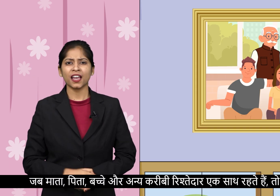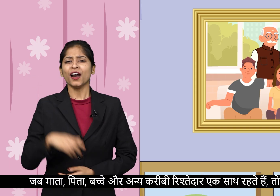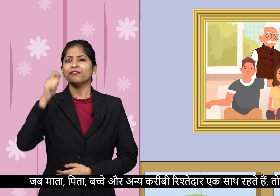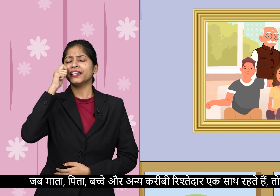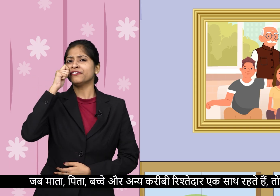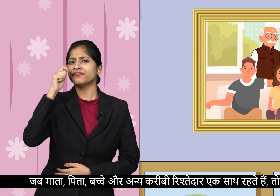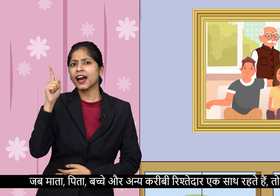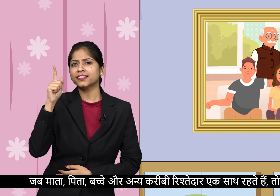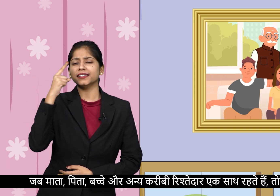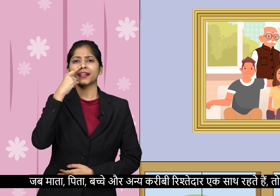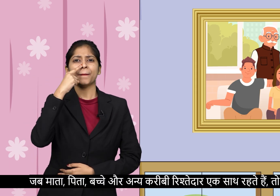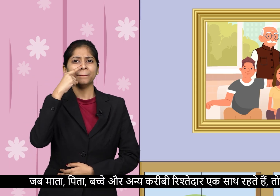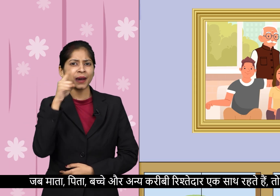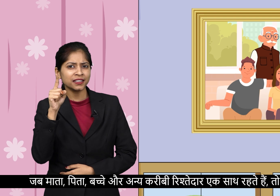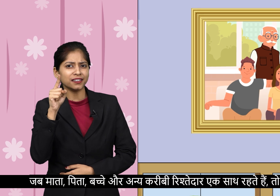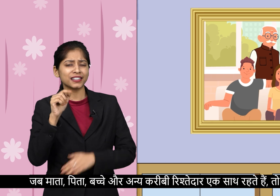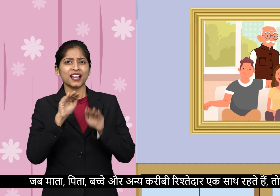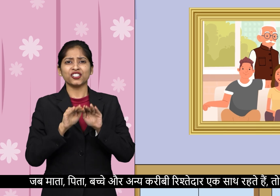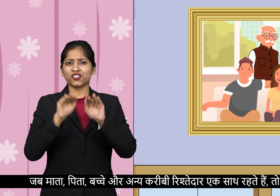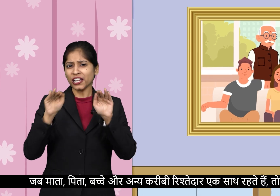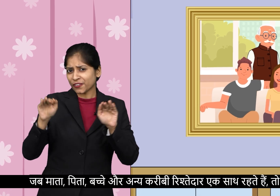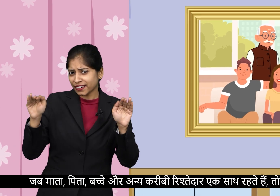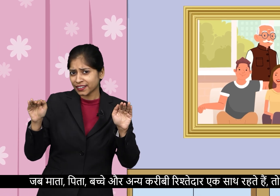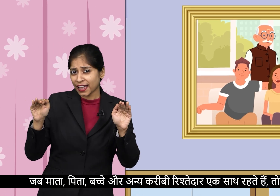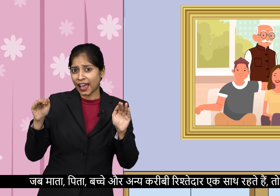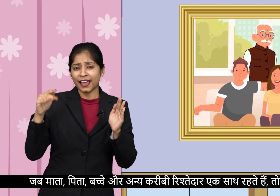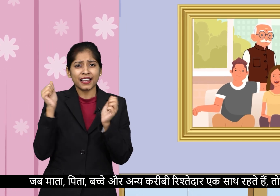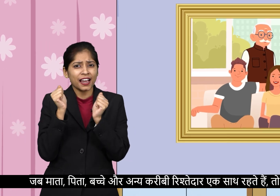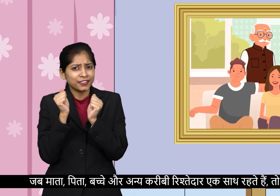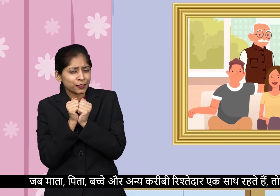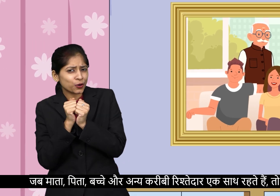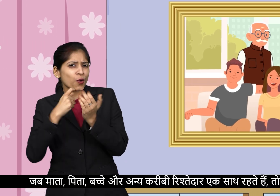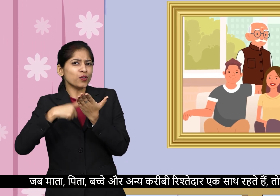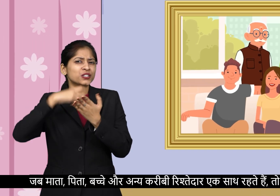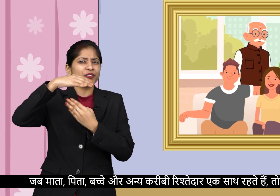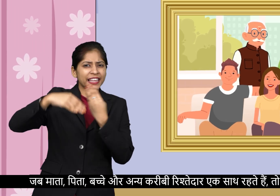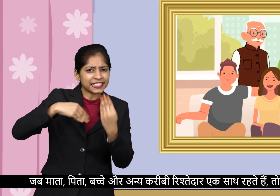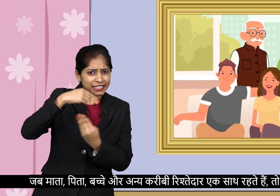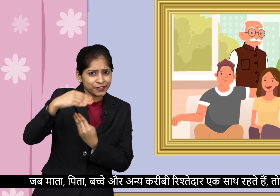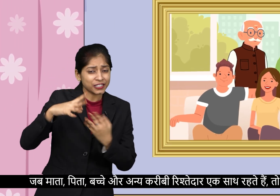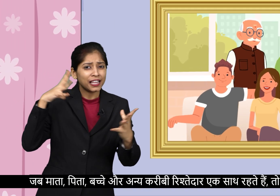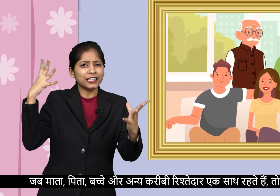जब माता पिता, बच्चे और अन्य करीबी रिश्तेदार एक साथ रहते हैं तो उसे परिवार कहते हैं।